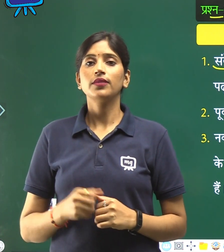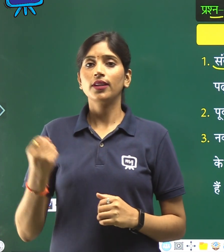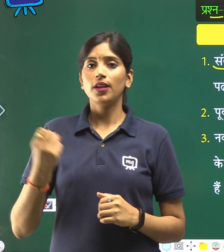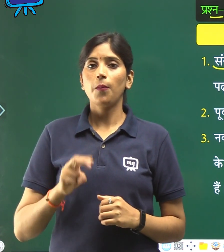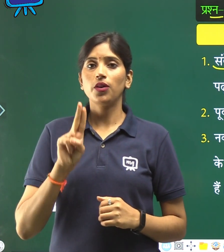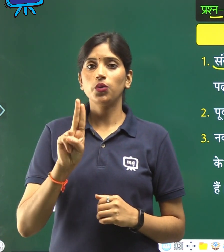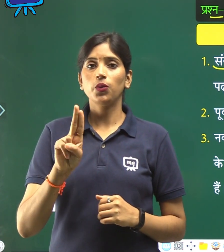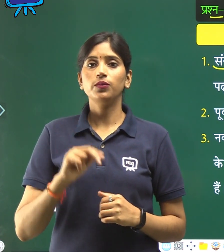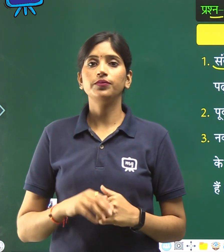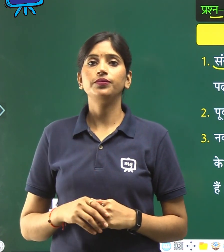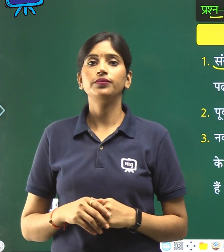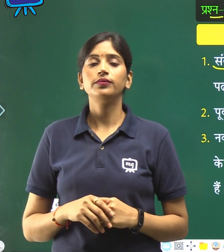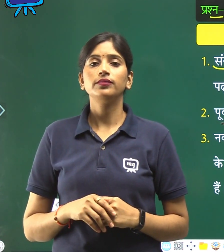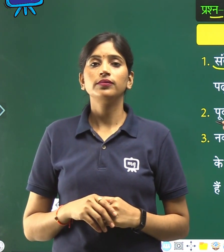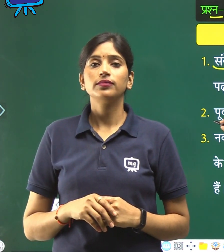नंबर दो,